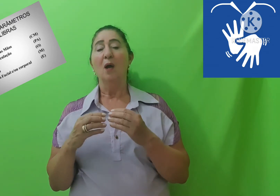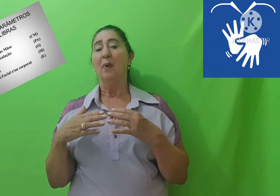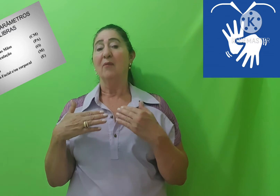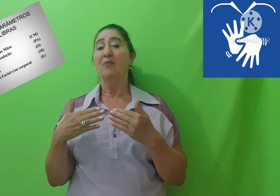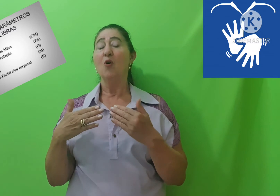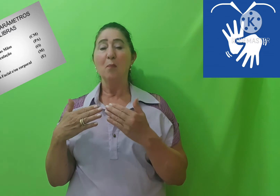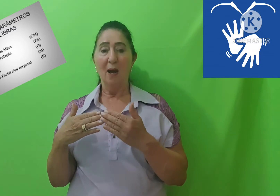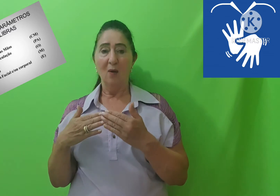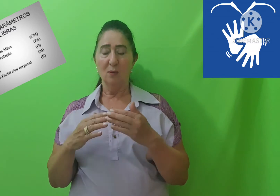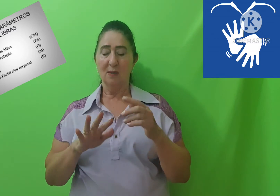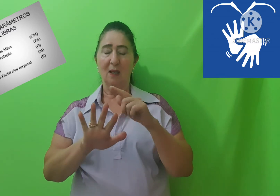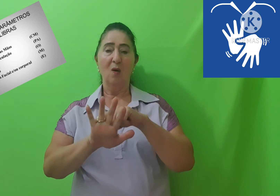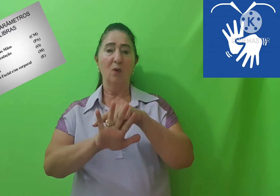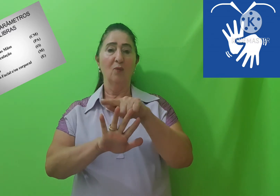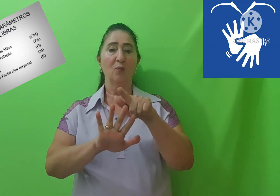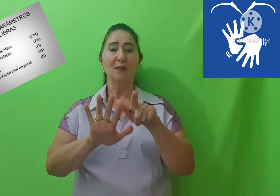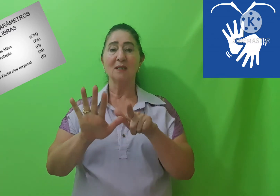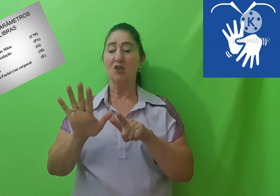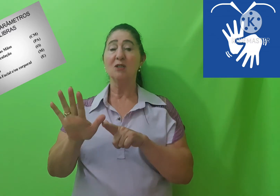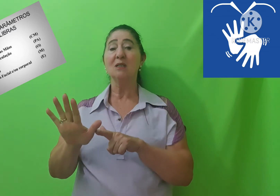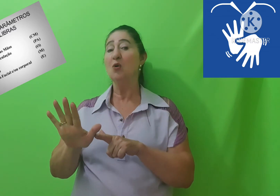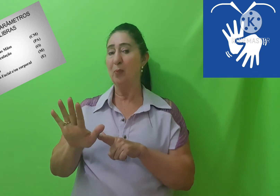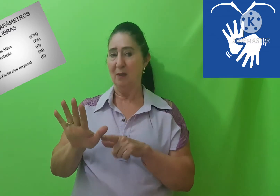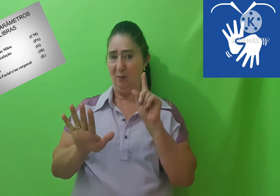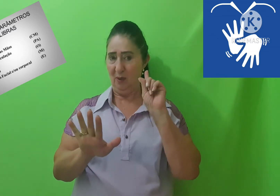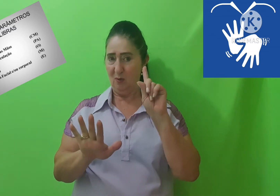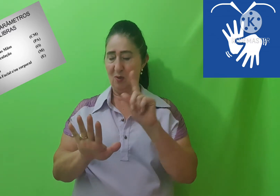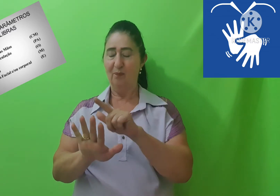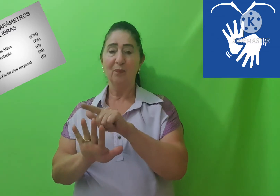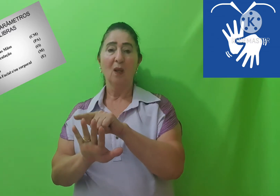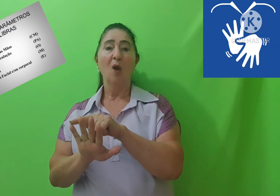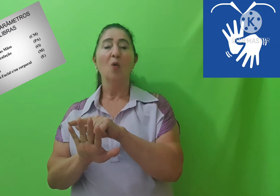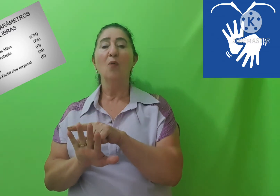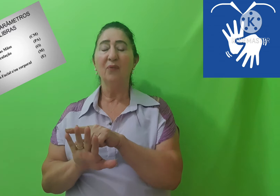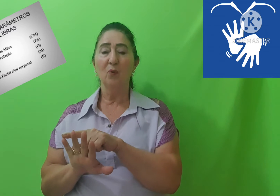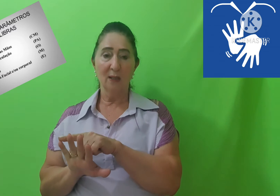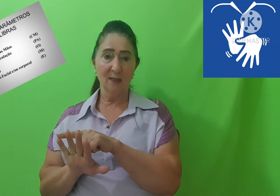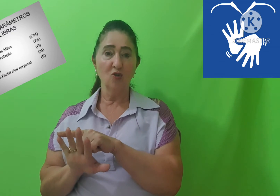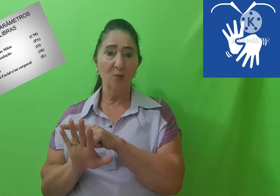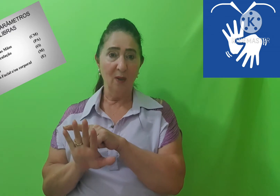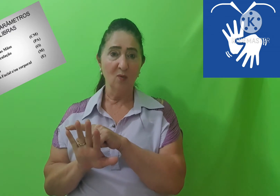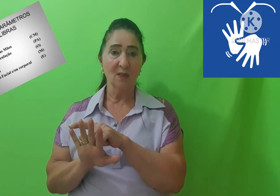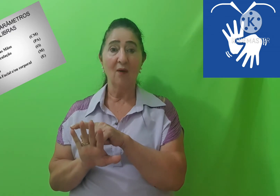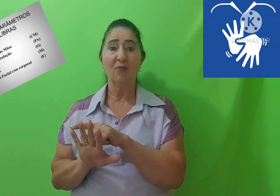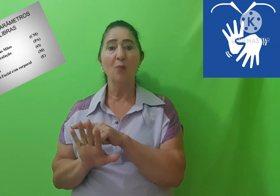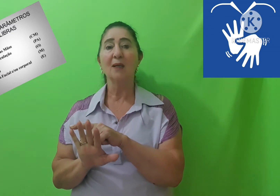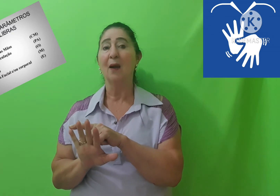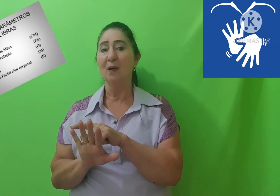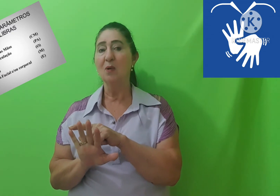para formar um sinal, eu vou precisar de 5 parâmetros. Configuração de mãos, que é a forma que a mão